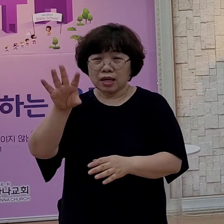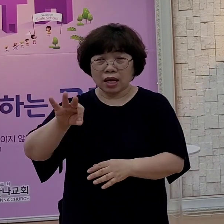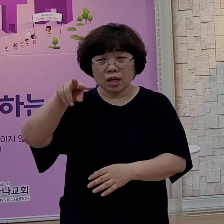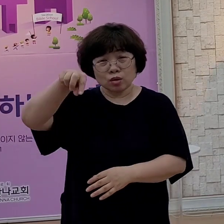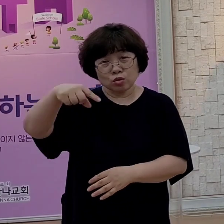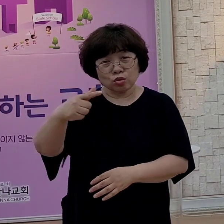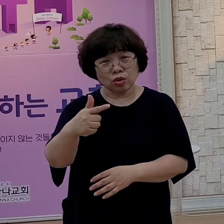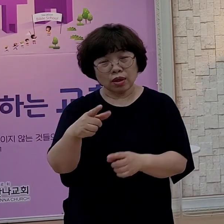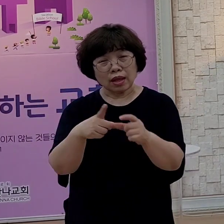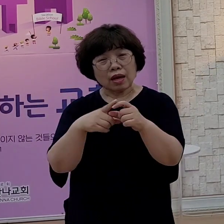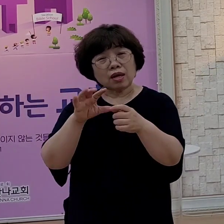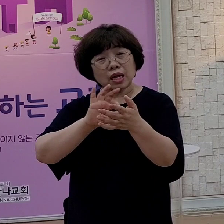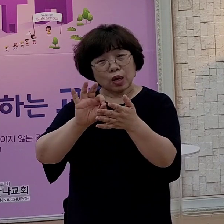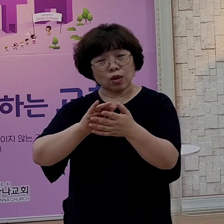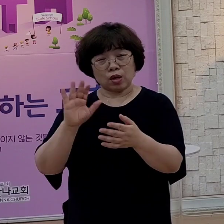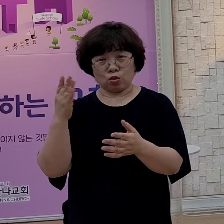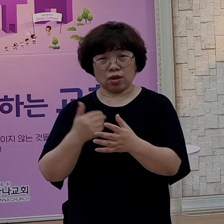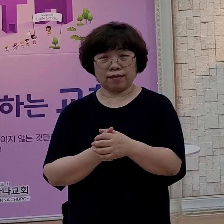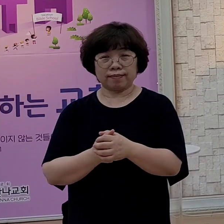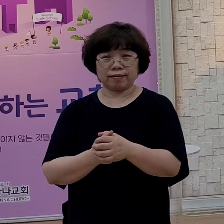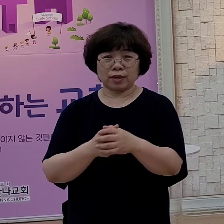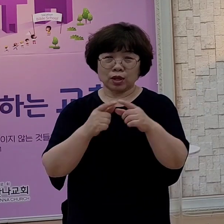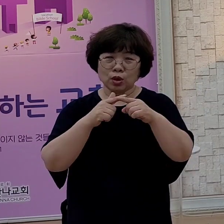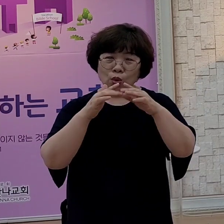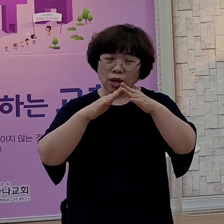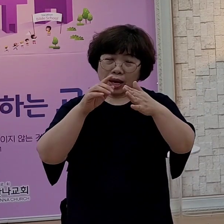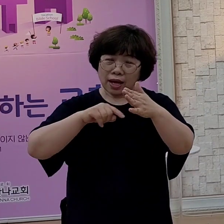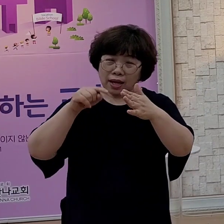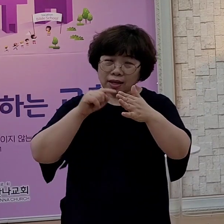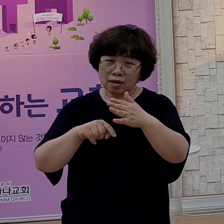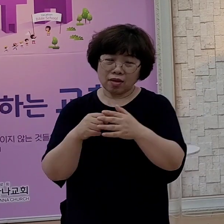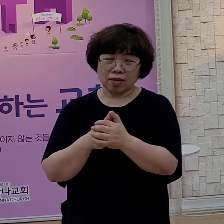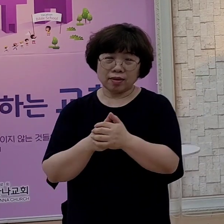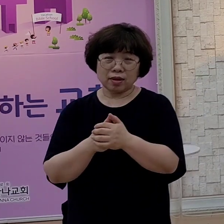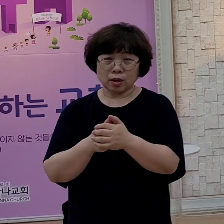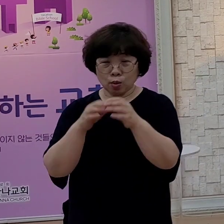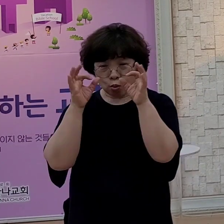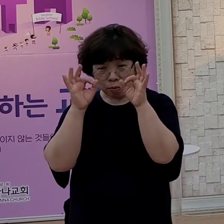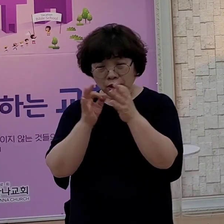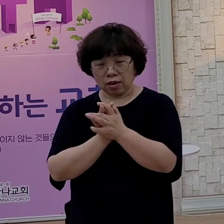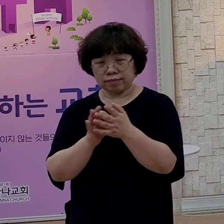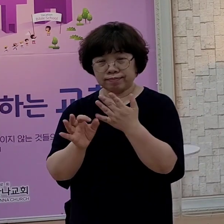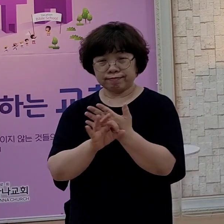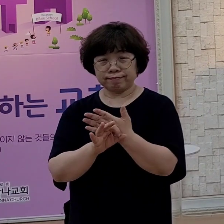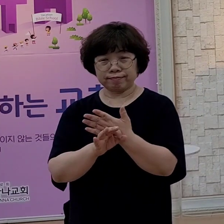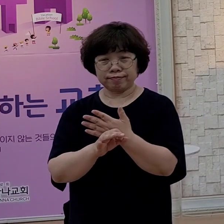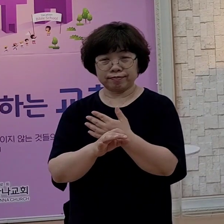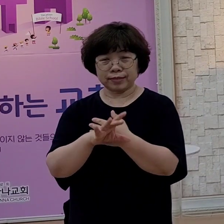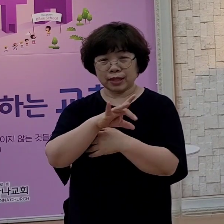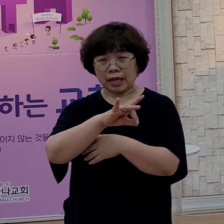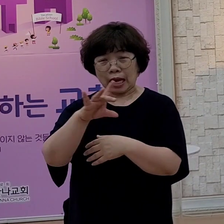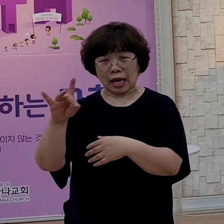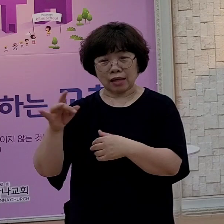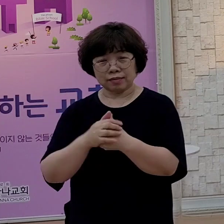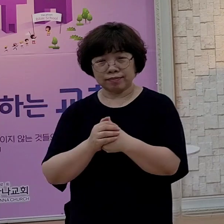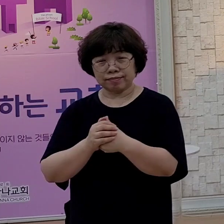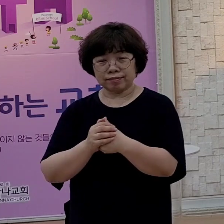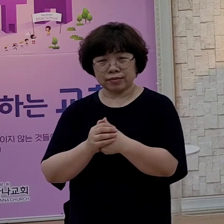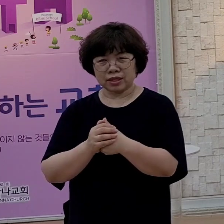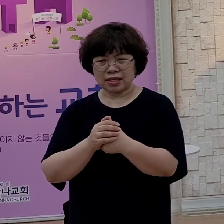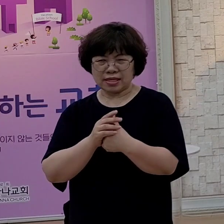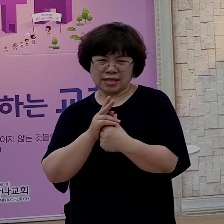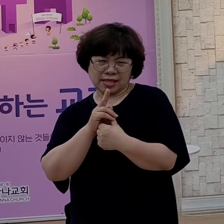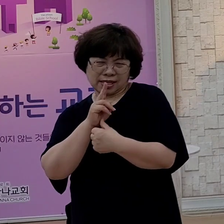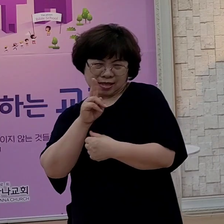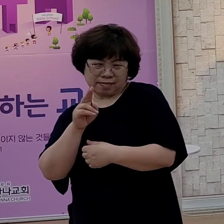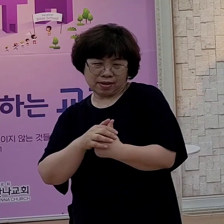종종 이 교회 안에서도 보면 세상 밖에서는 말할 것도 없고요. 근데 교회 안에서 보면 종종 어떤 사람이 있냐면